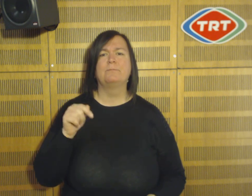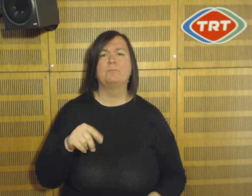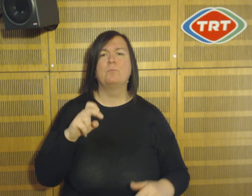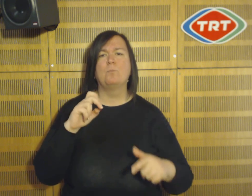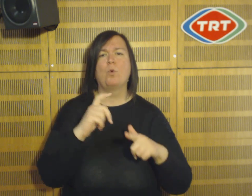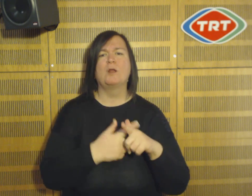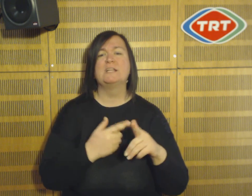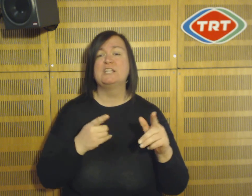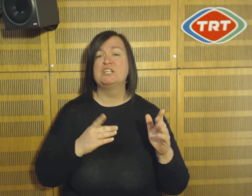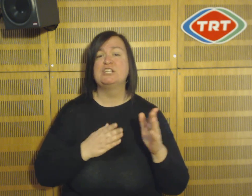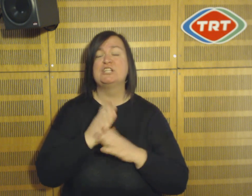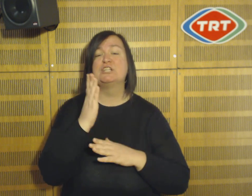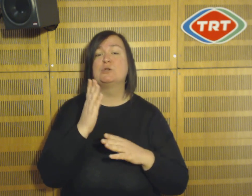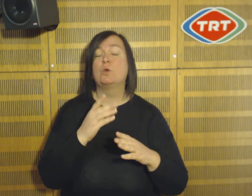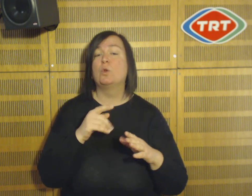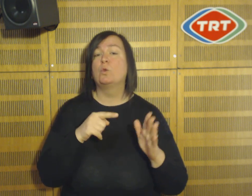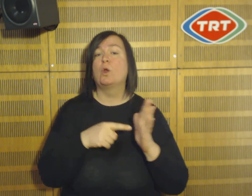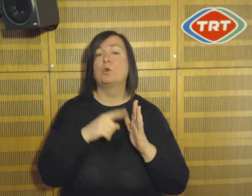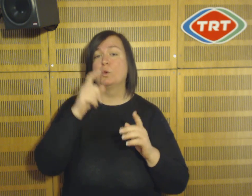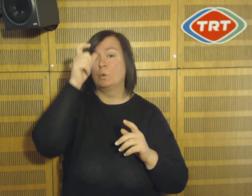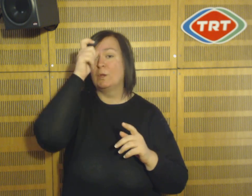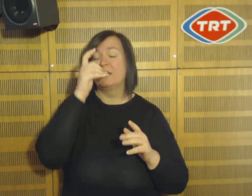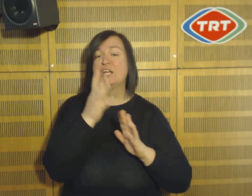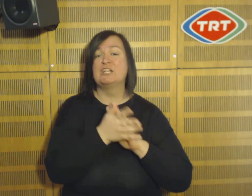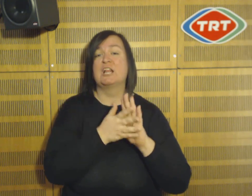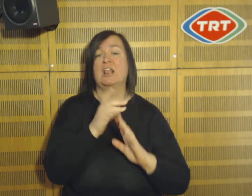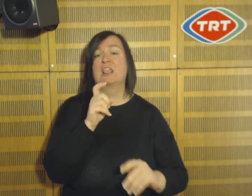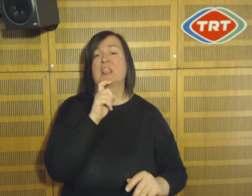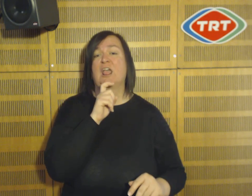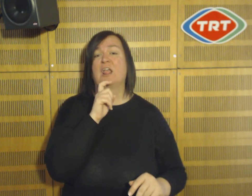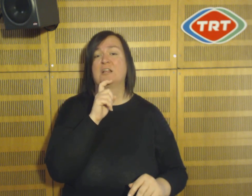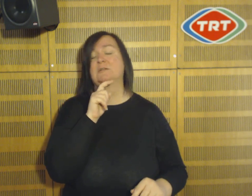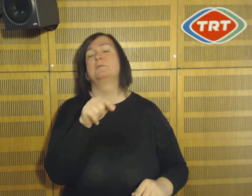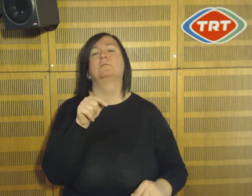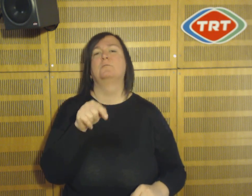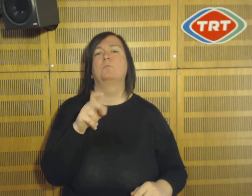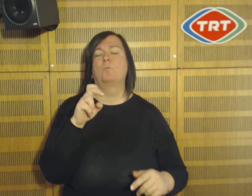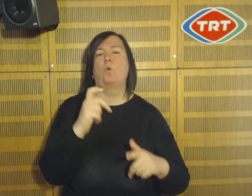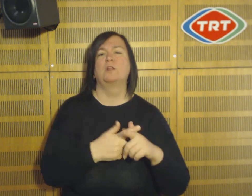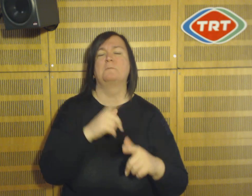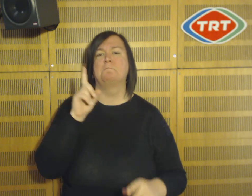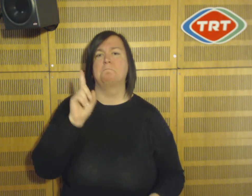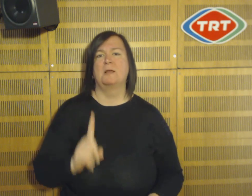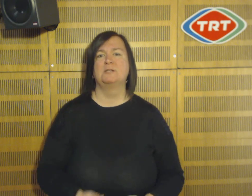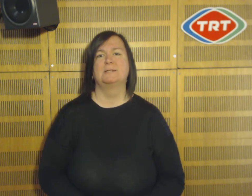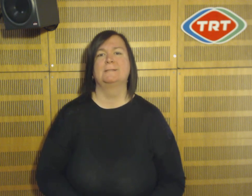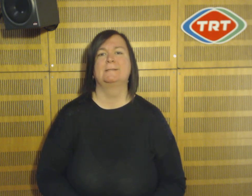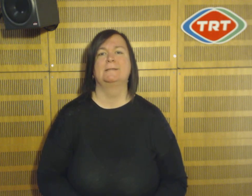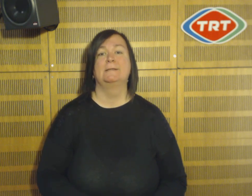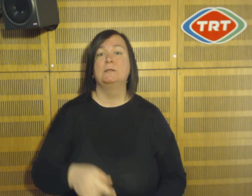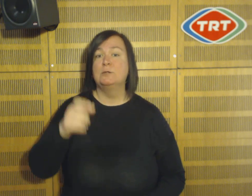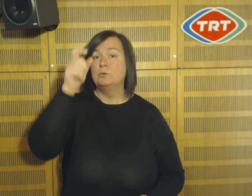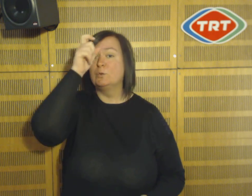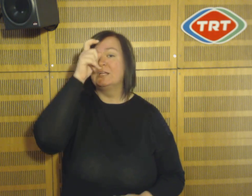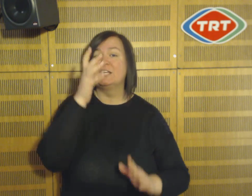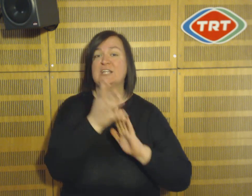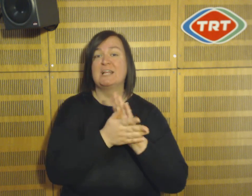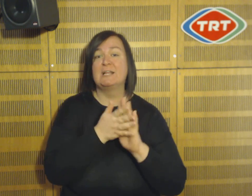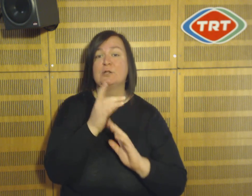Aslında çıkış noktası Yani biz Türk işaret dilin aslında yanlış yargılar üzerinden Bu proje başladı Türk işaret dilin ya da Türk işaretinin söz verler